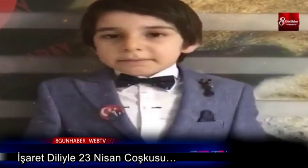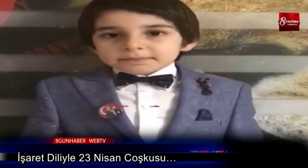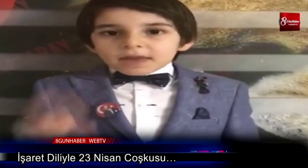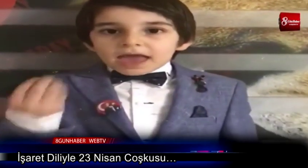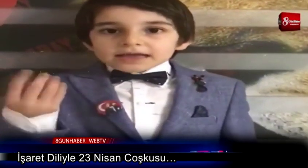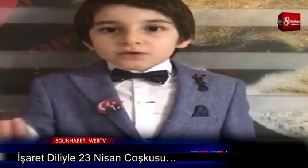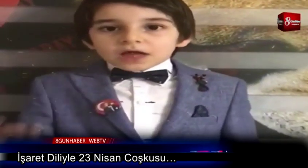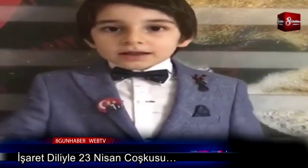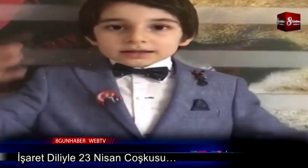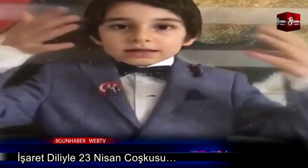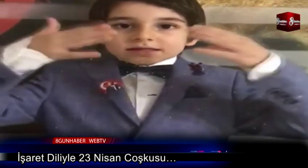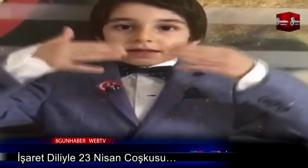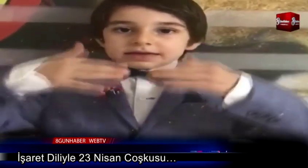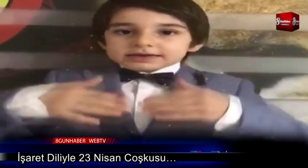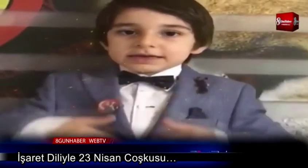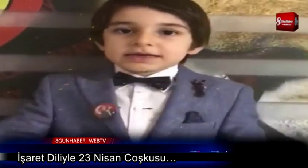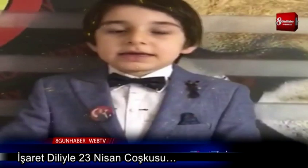giyelim en güzel giysileri.